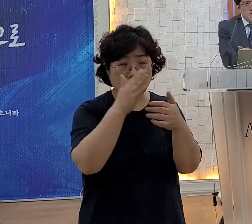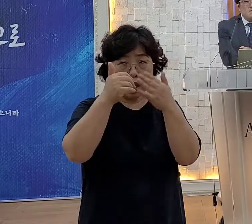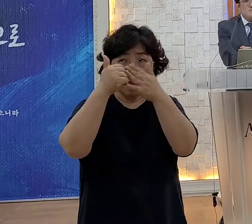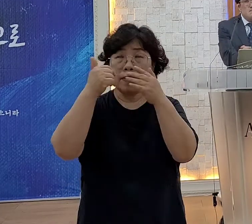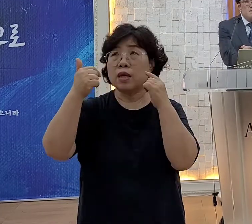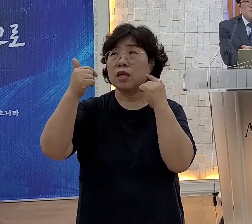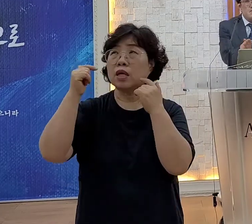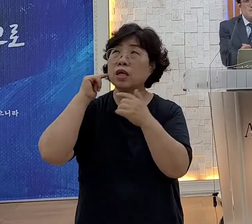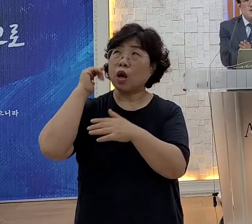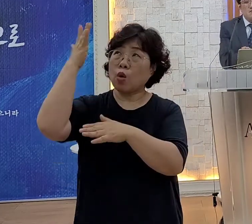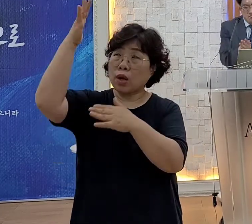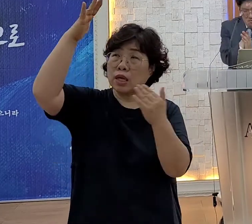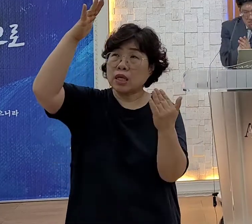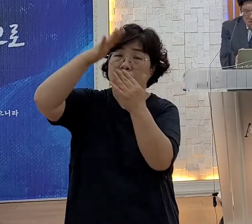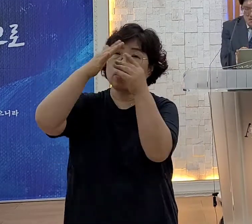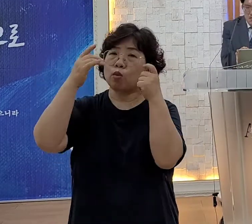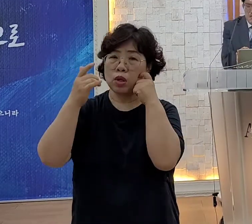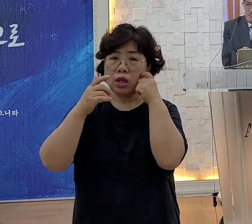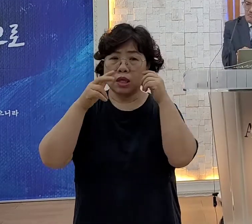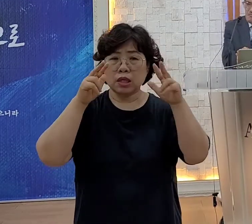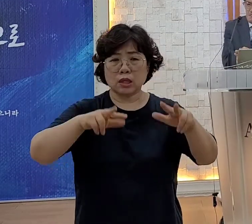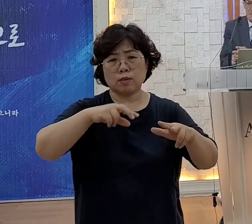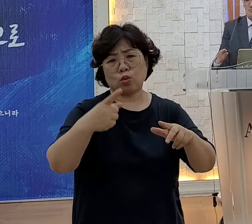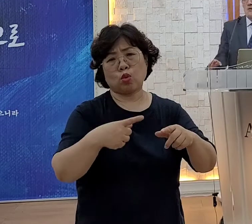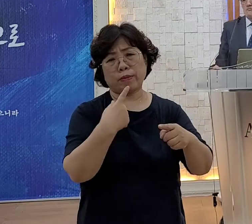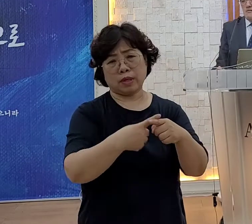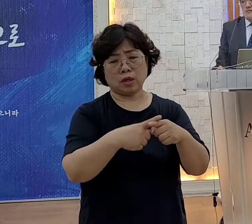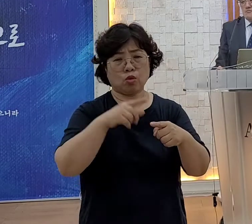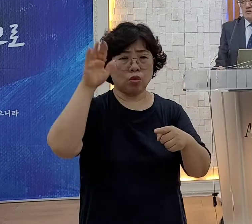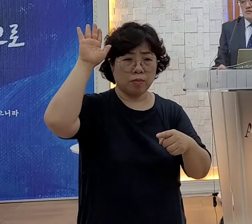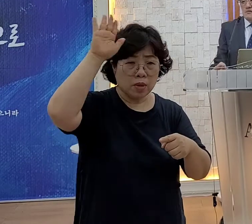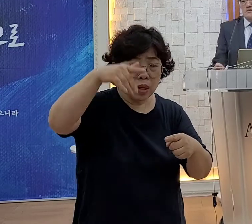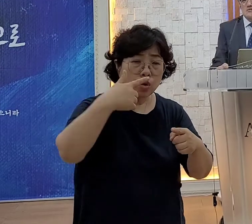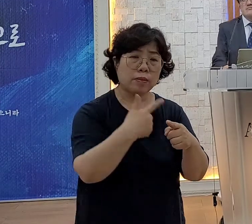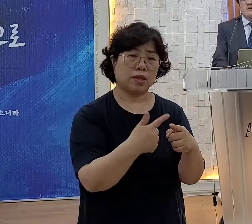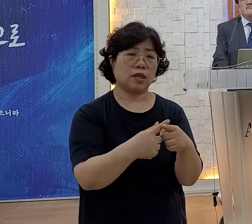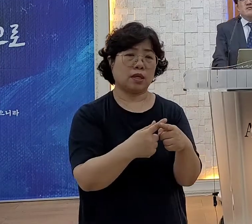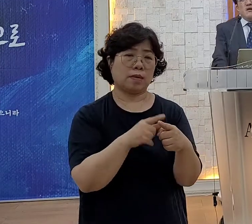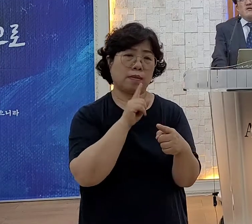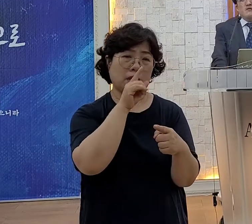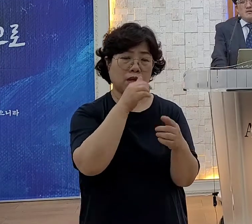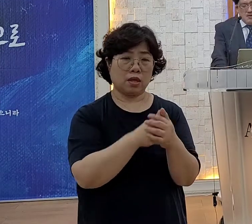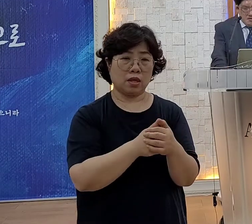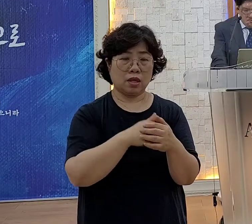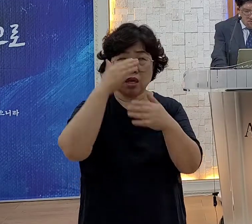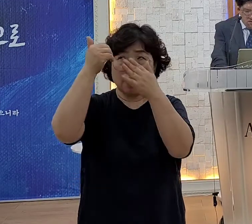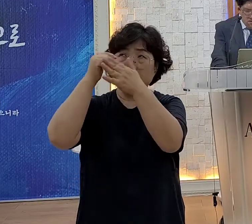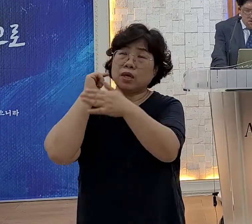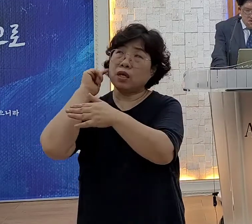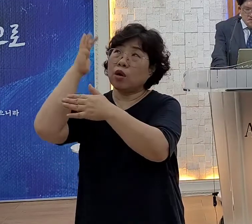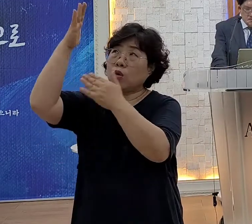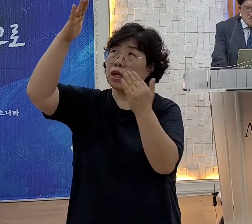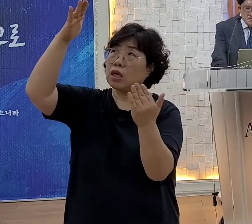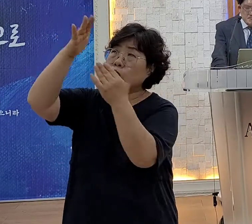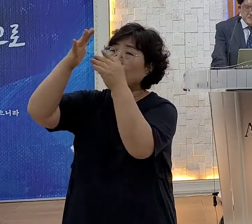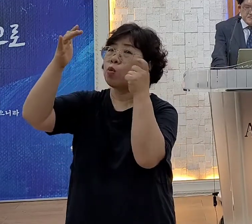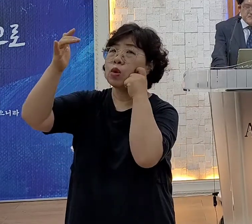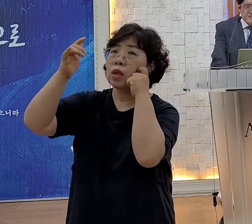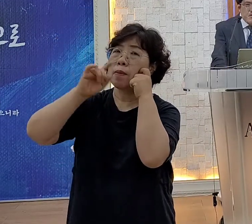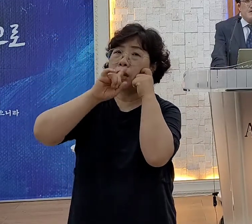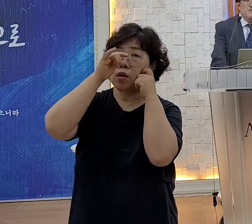지금도 마찬가지고 미래도 똑같다는 얘기예요. 정말 놀라운 말씀이 이 23절 안에 기록되어 있다라는